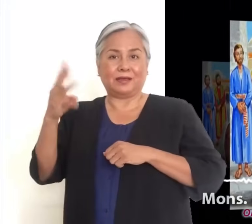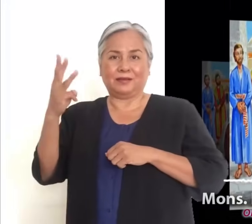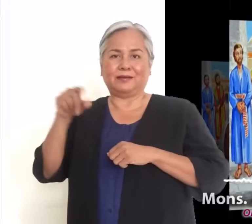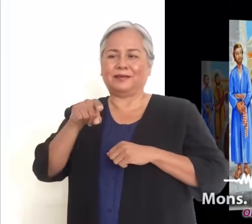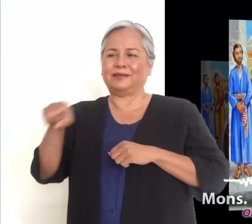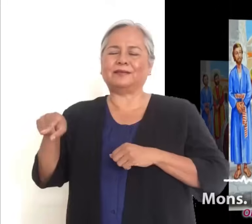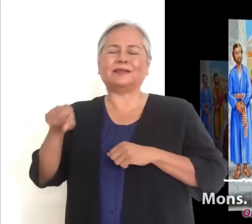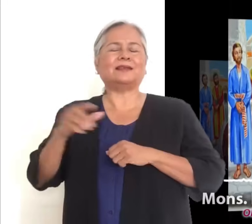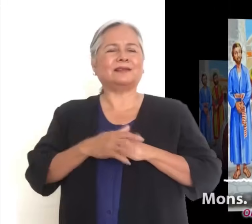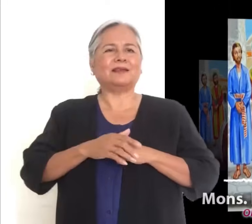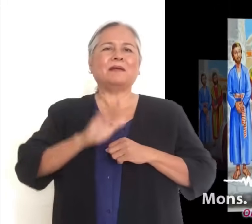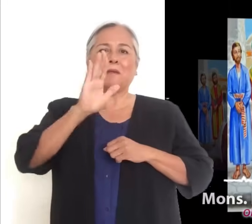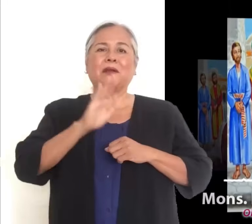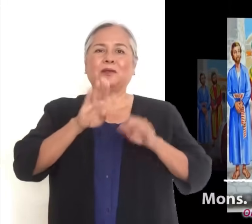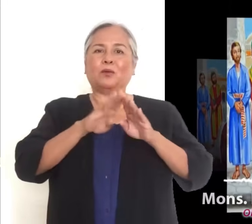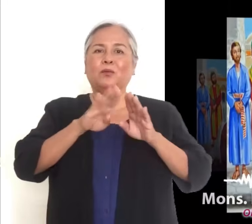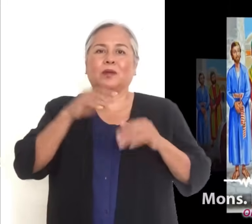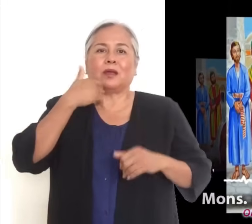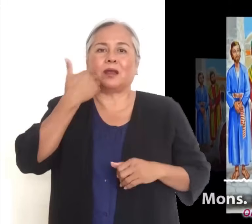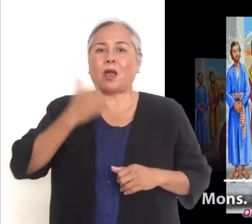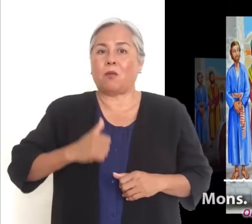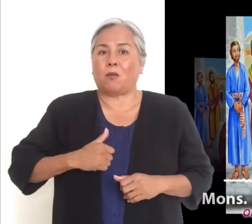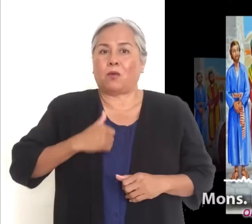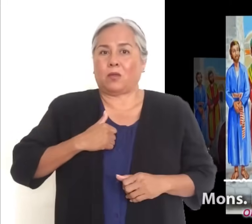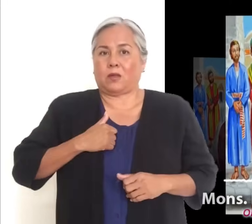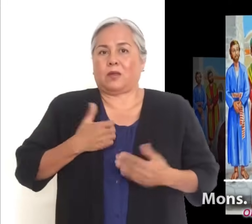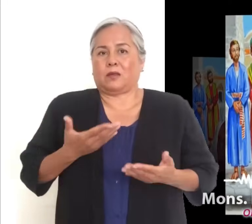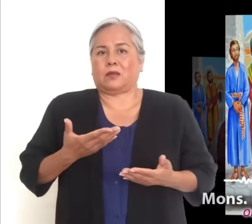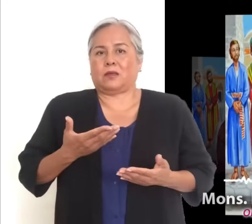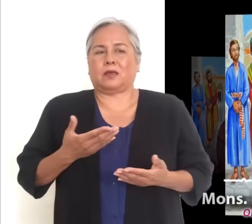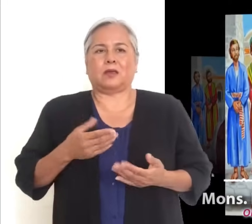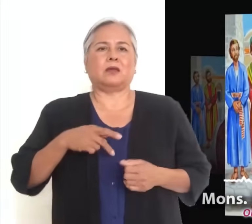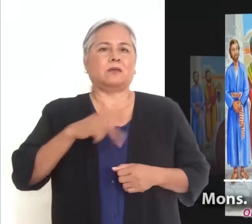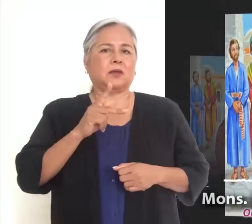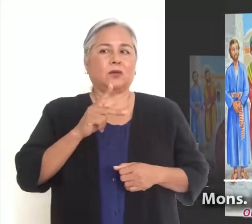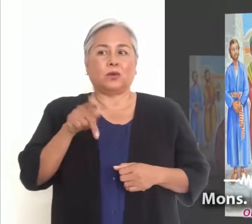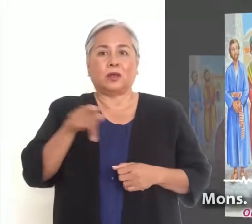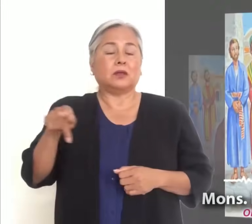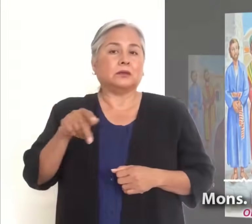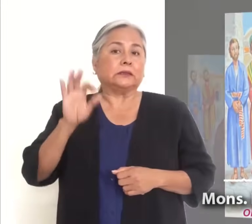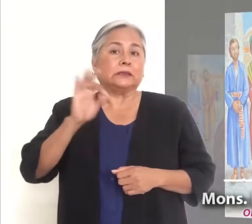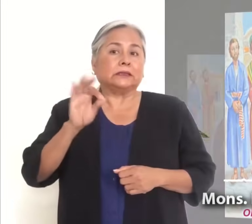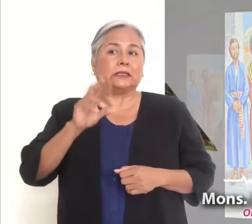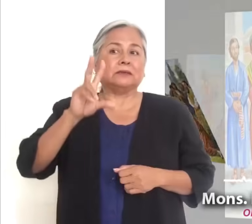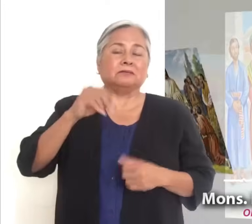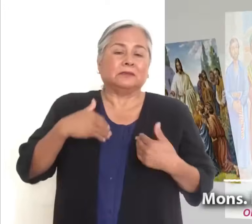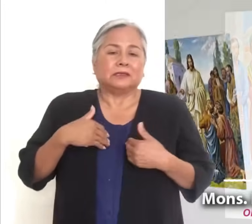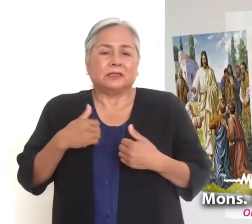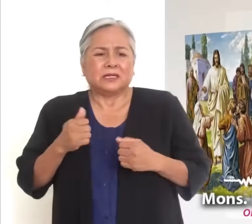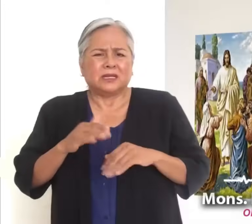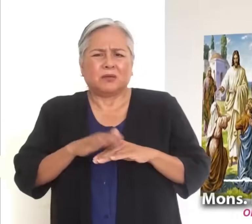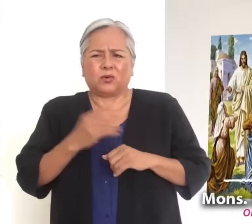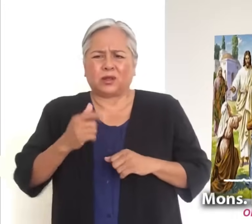Indudablemente había ambiciones y deseos de grandeza, muy al estilo de todos los de su tiempo. No podría